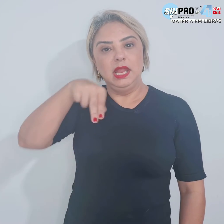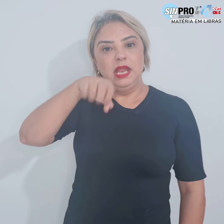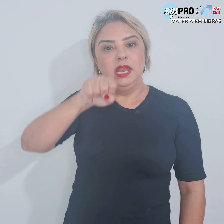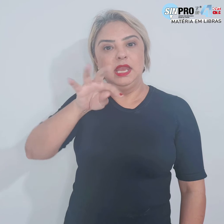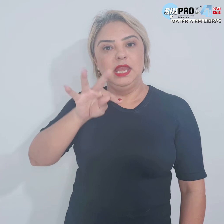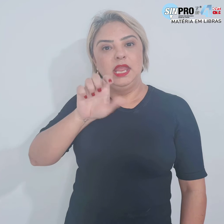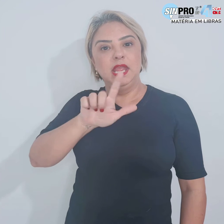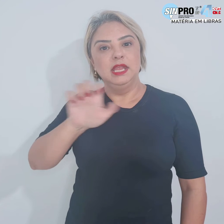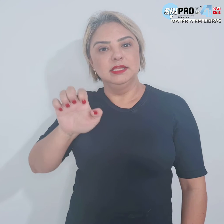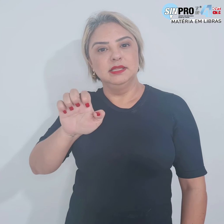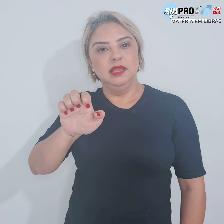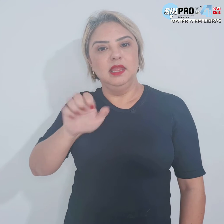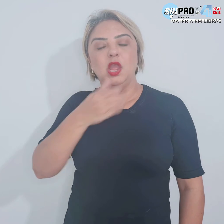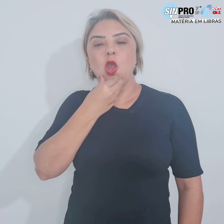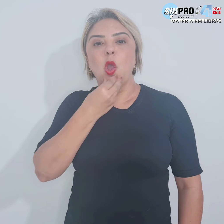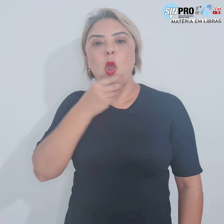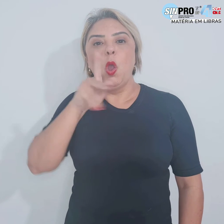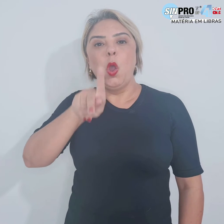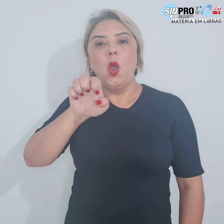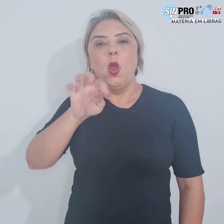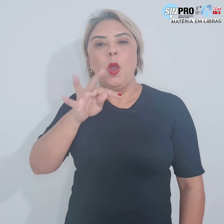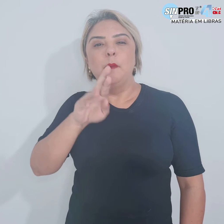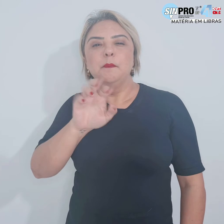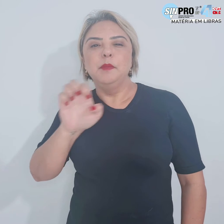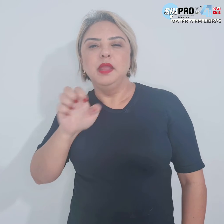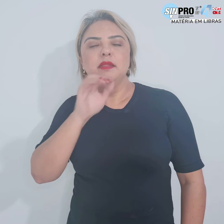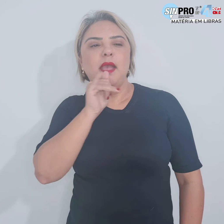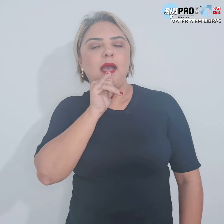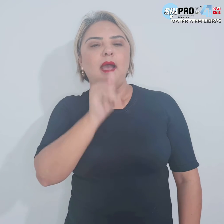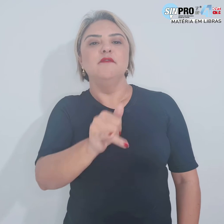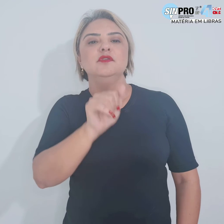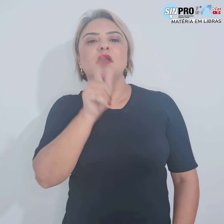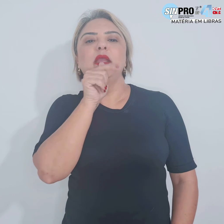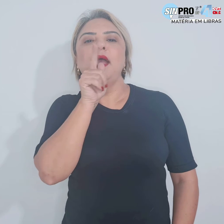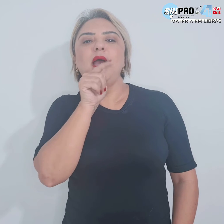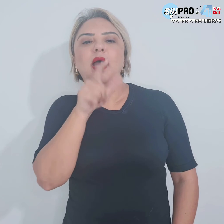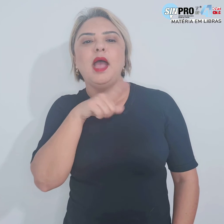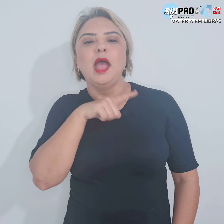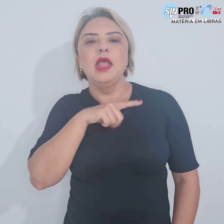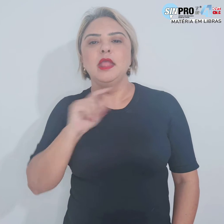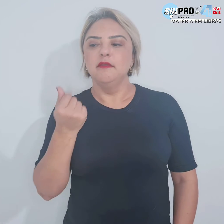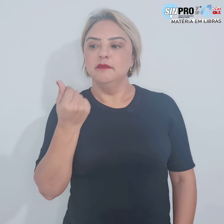Peter Brabeck, declarou que a água deveria ter valor de mercado.